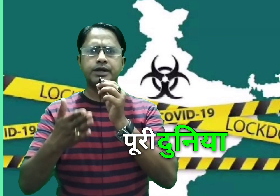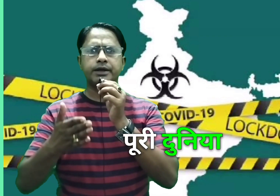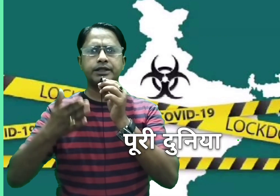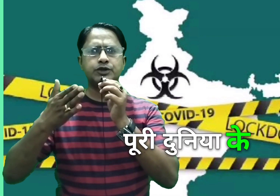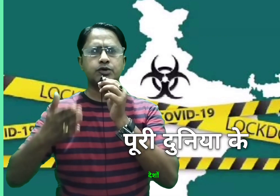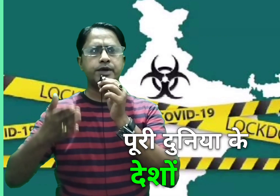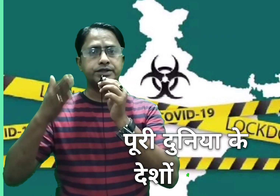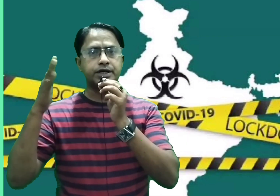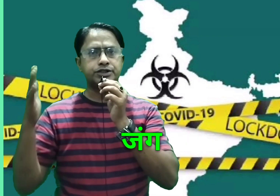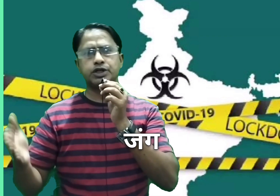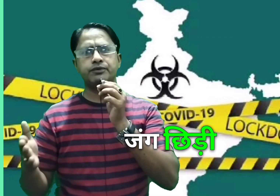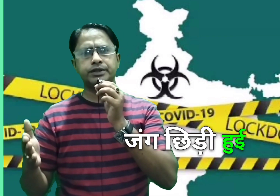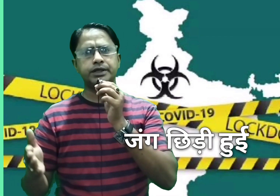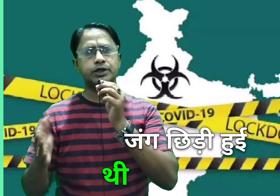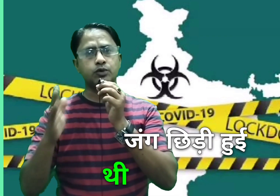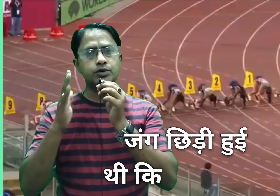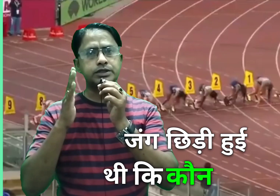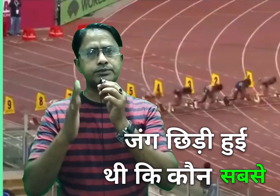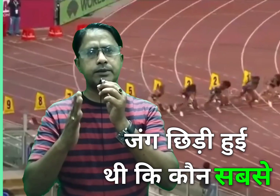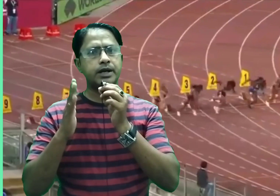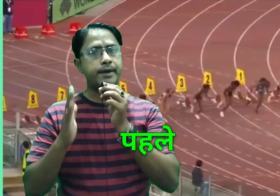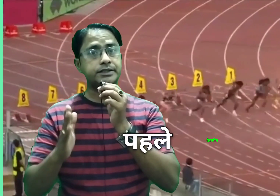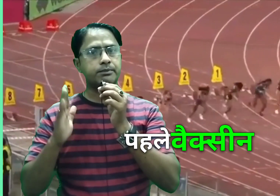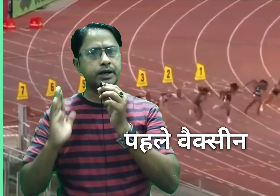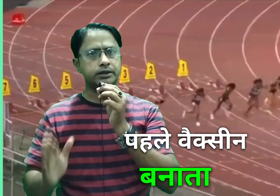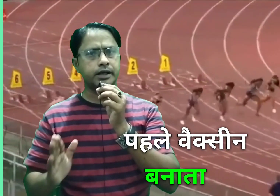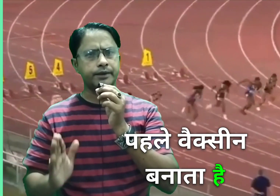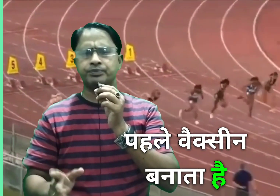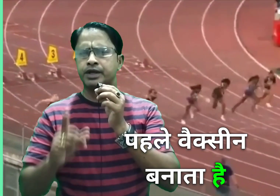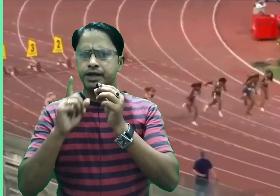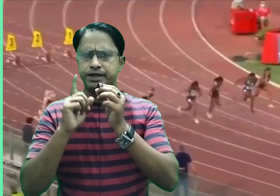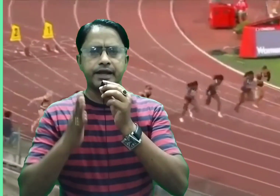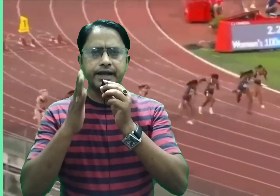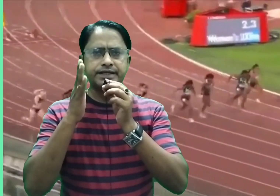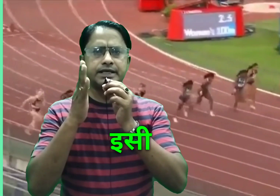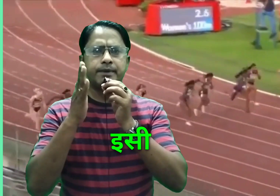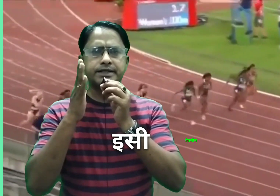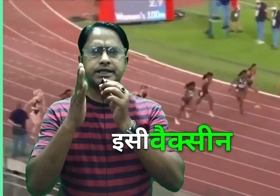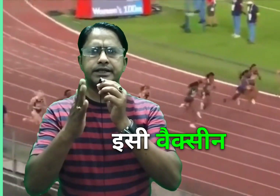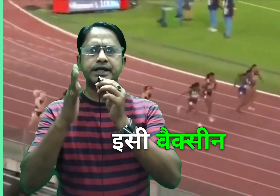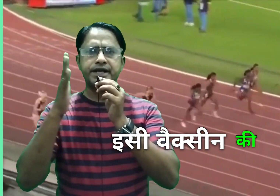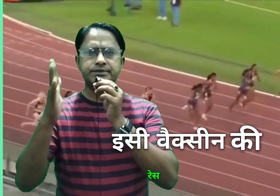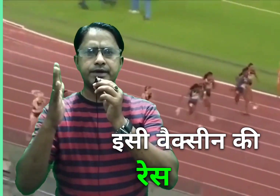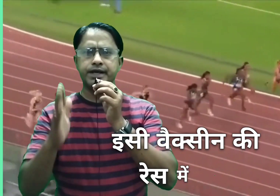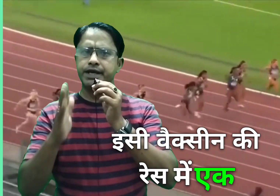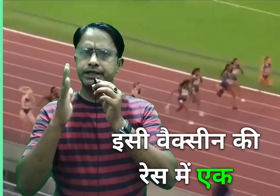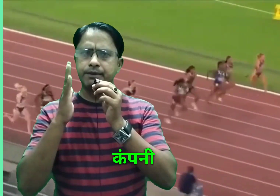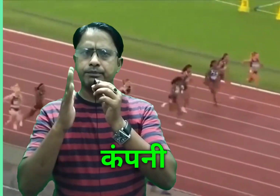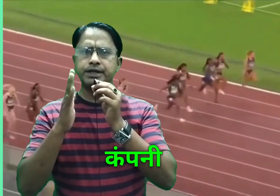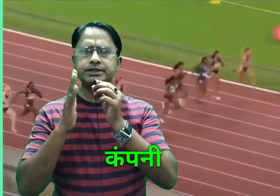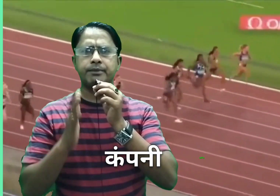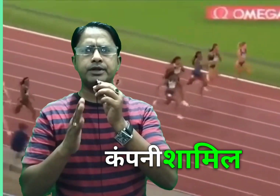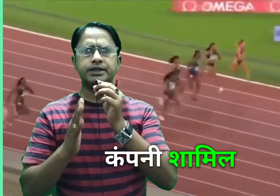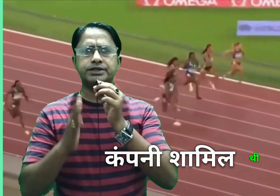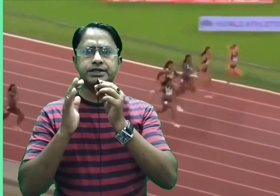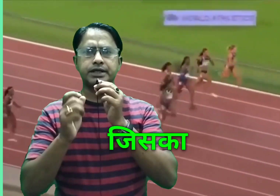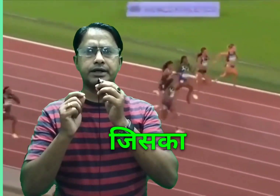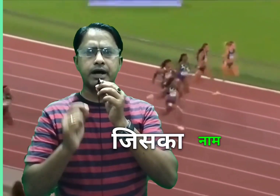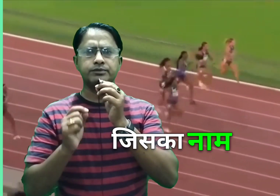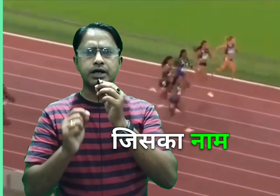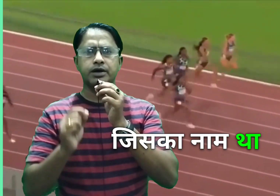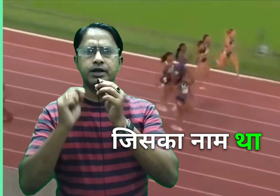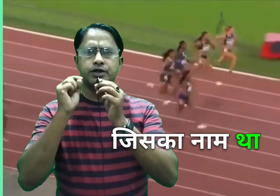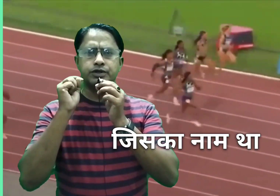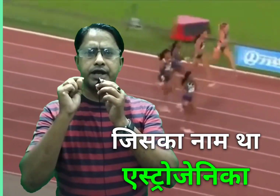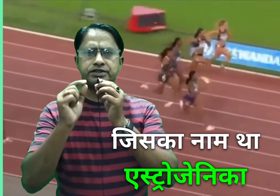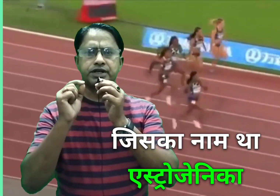पूरी दुनिया के देशों में एक जंग छिड़ी हुई थी कि कौन सबसे पहले वैक्सीन बनाता है। इसी वैक्सीन की रेस में एक कंपनी शामिल थी जिसका